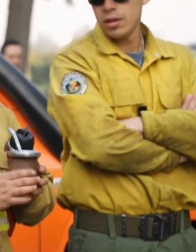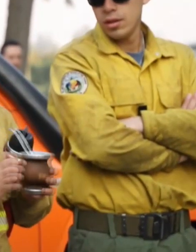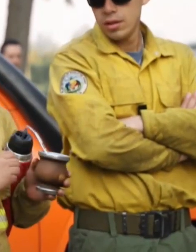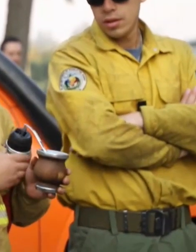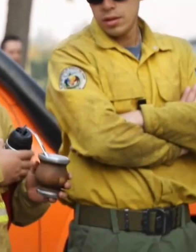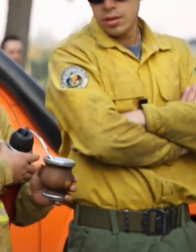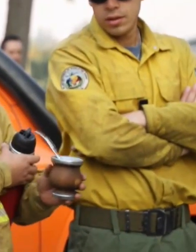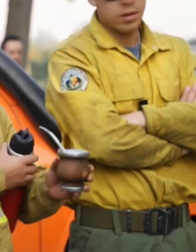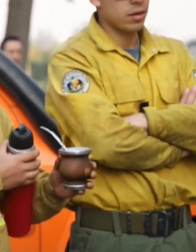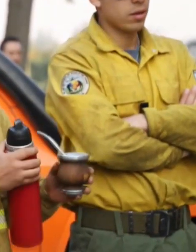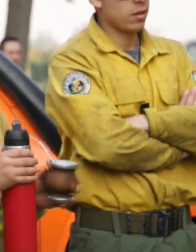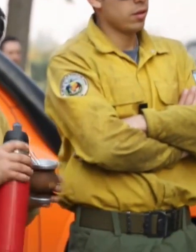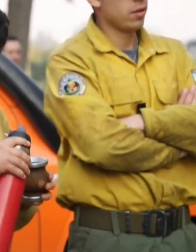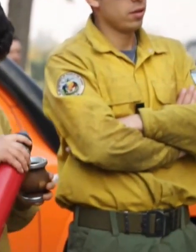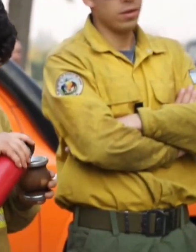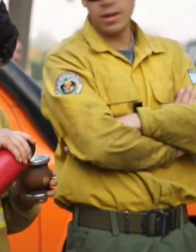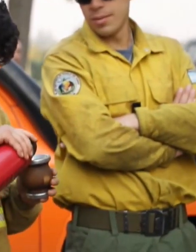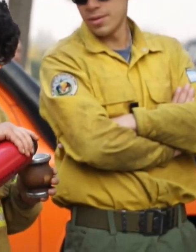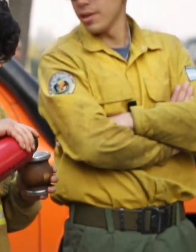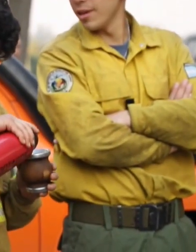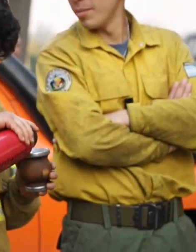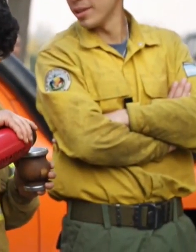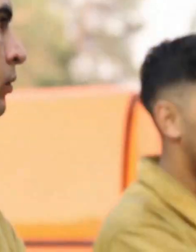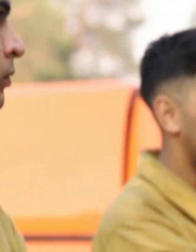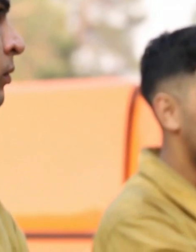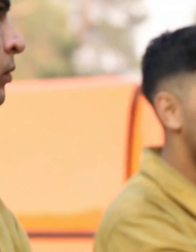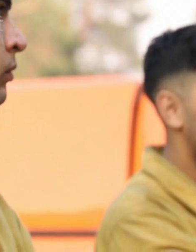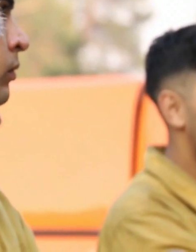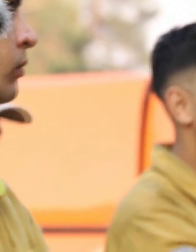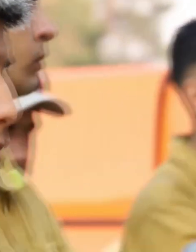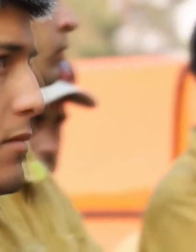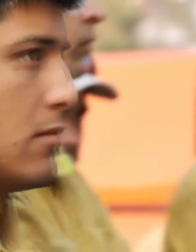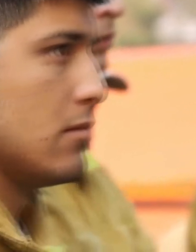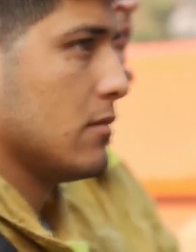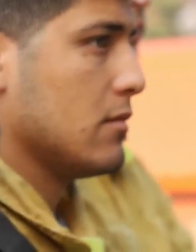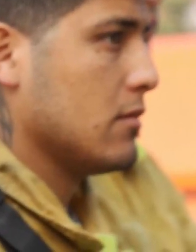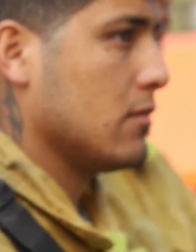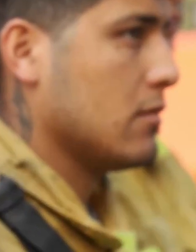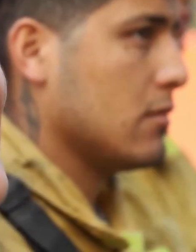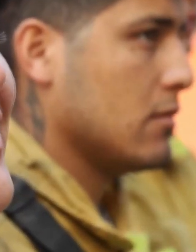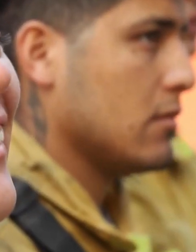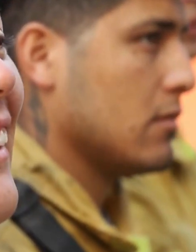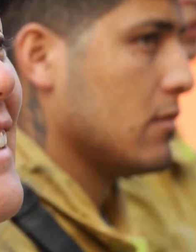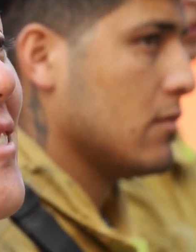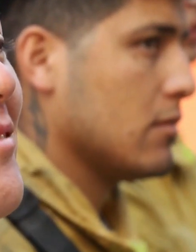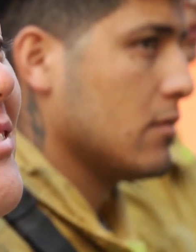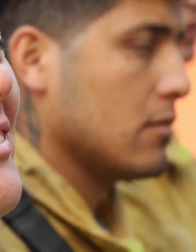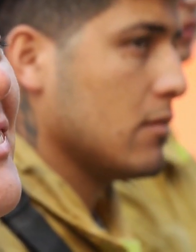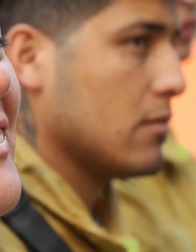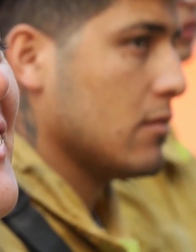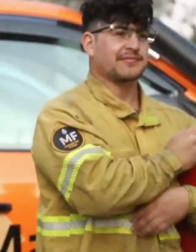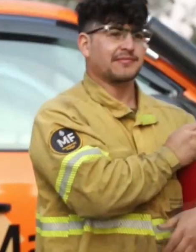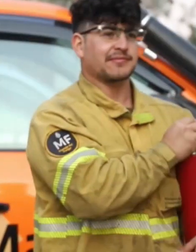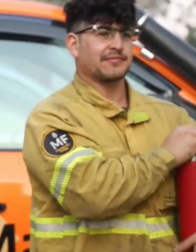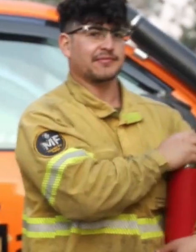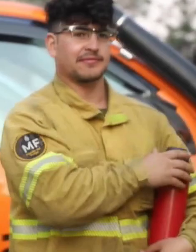las más golpeadas son Biobío, con 16 víctimas mortales, la Araucanía con 7 y Ñuble con 1,